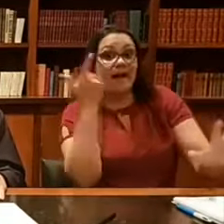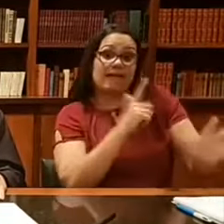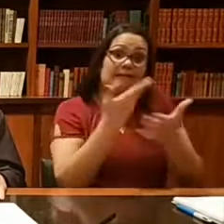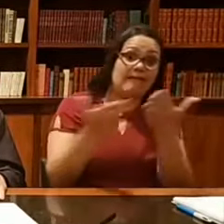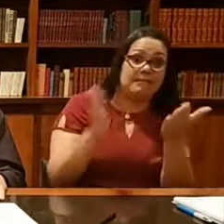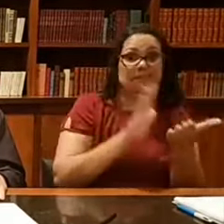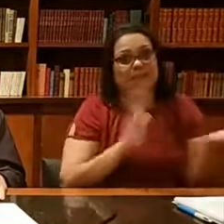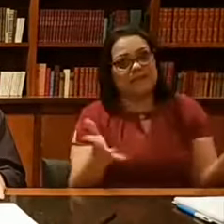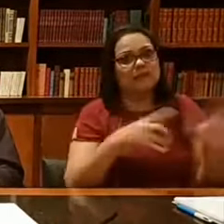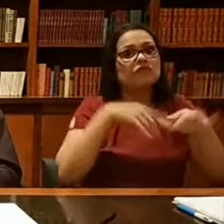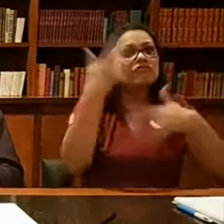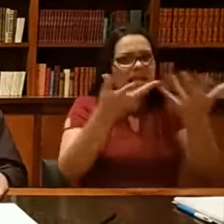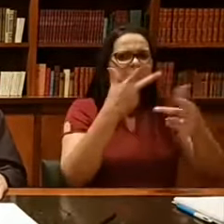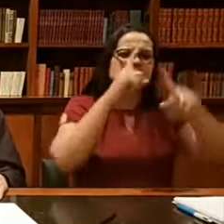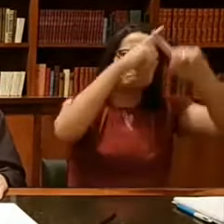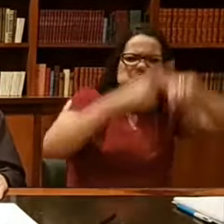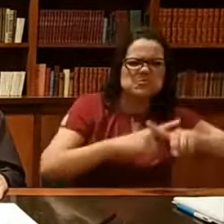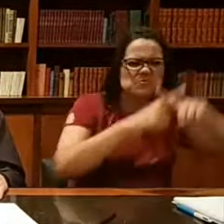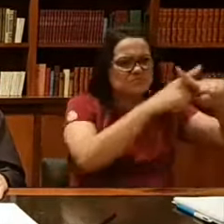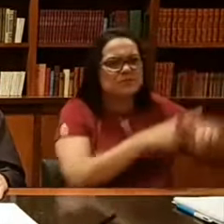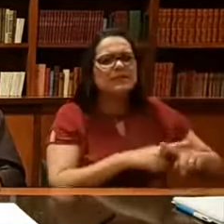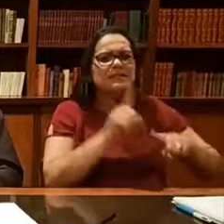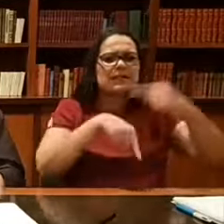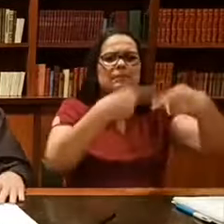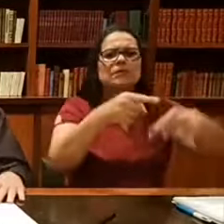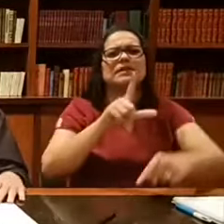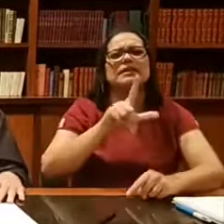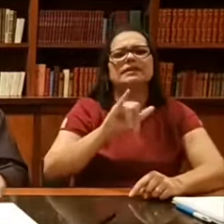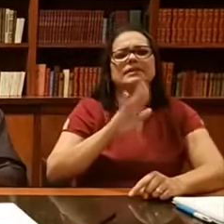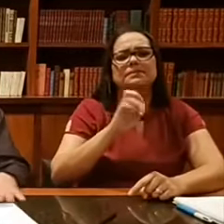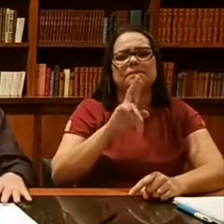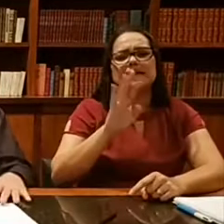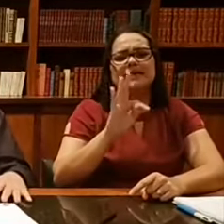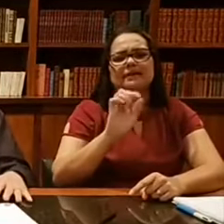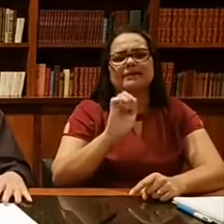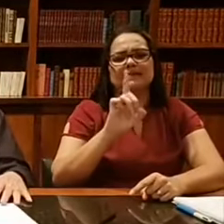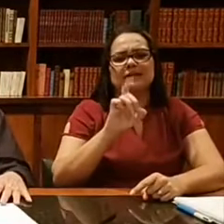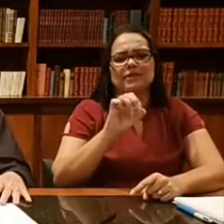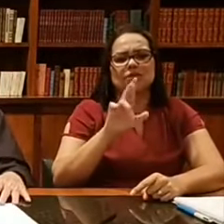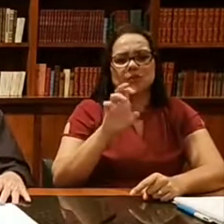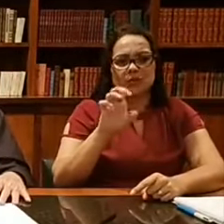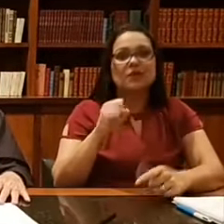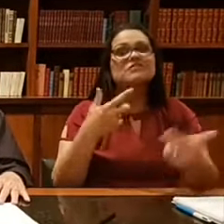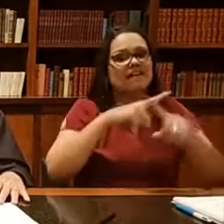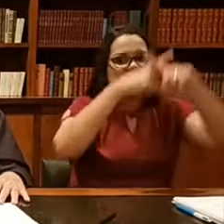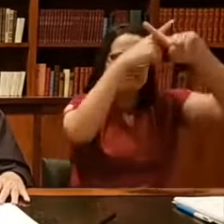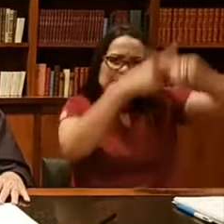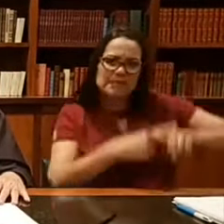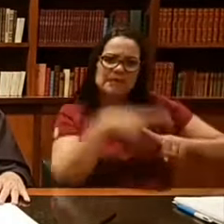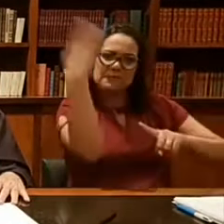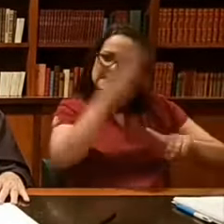campeonato brasileiro para todo mundo. E alguns poucos estão na Libertadores, né? O resto aí é campeonato brasileiro. E vamos